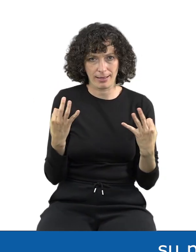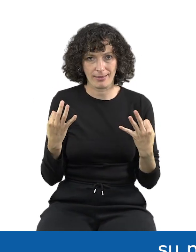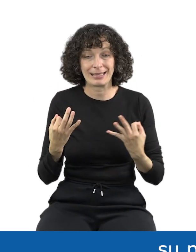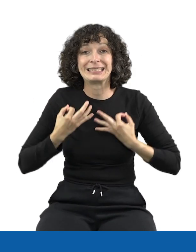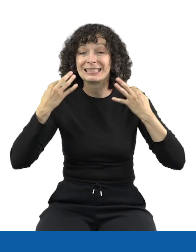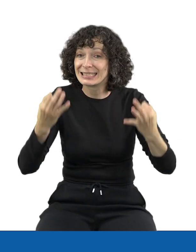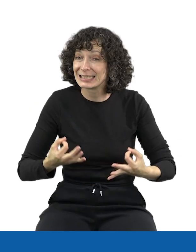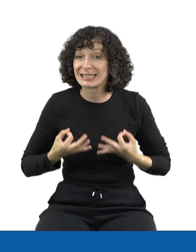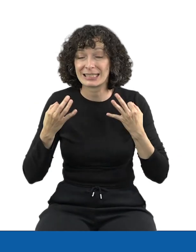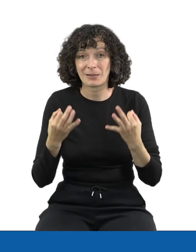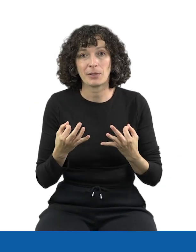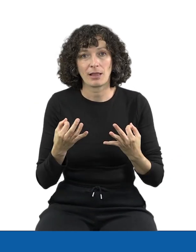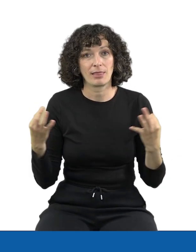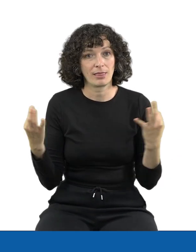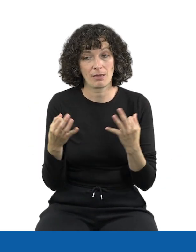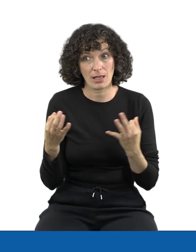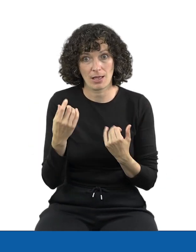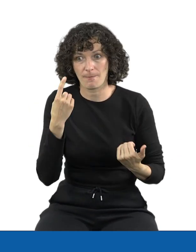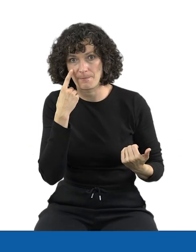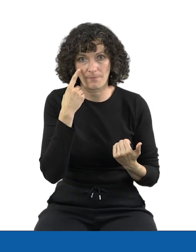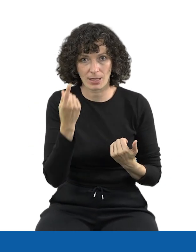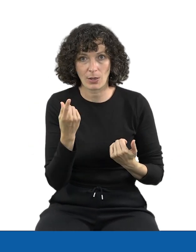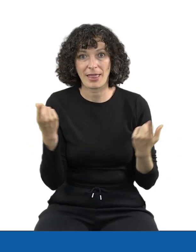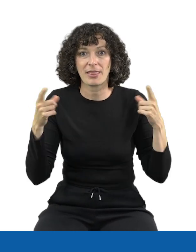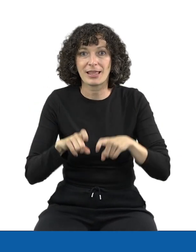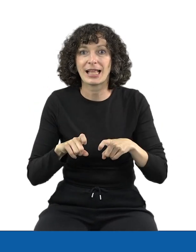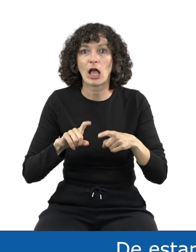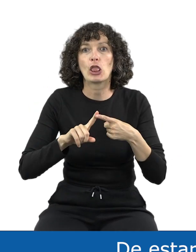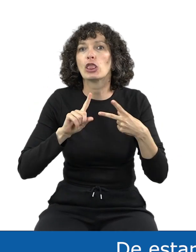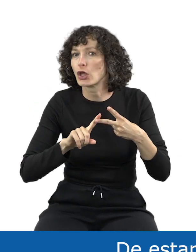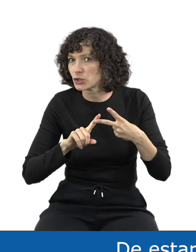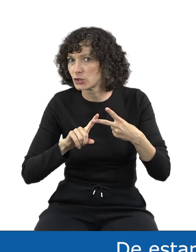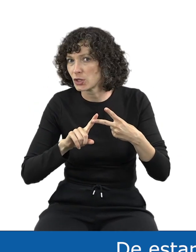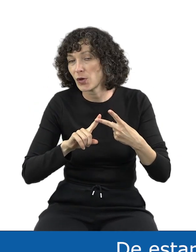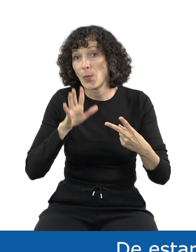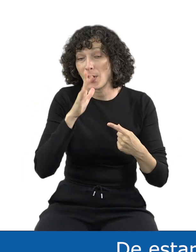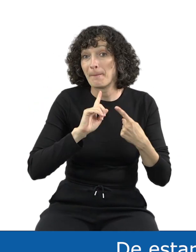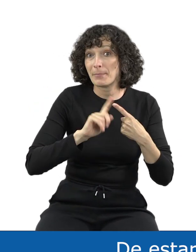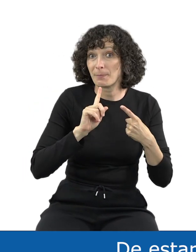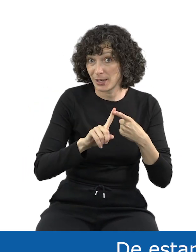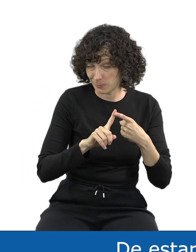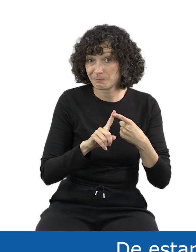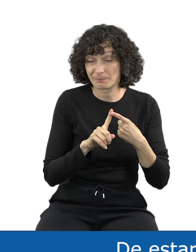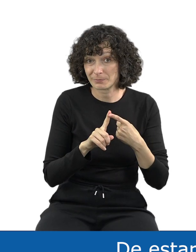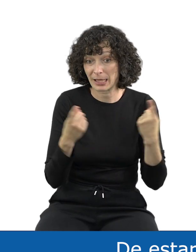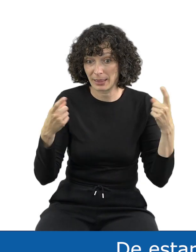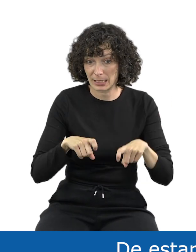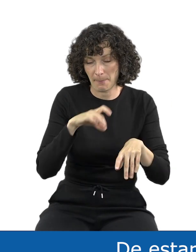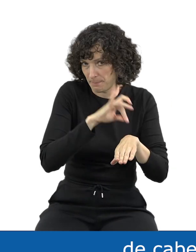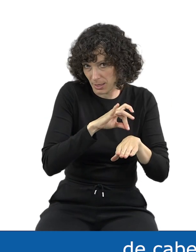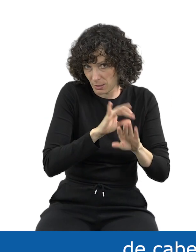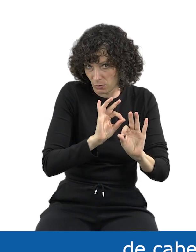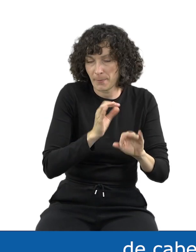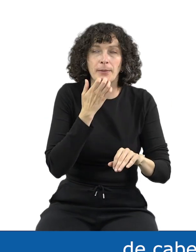que estar pendiente de doble cita, de estar pidiendo primero la cita con